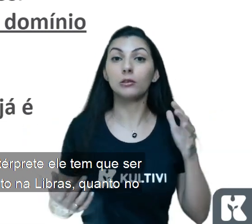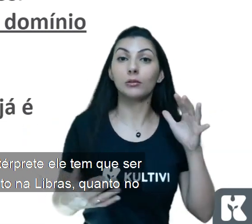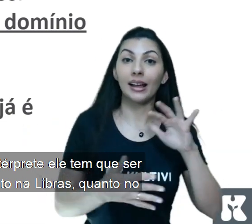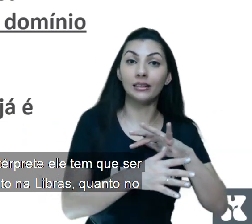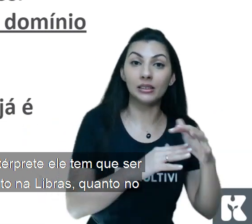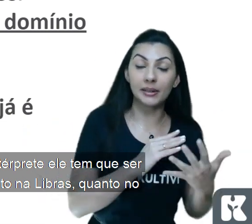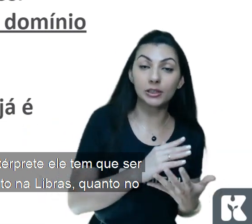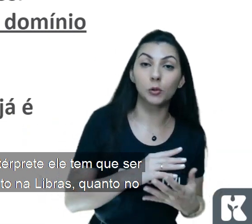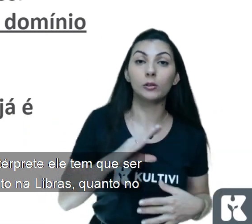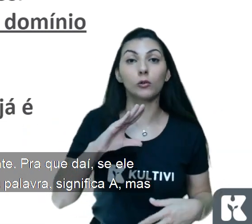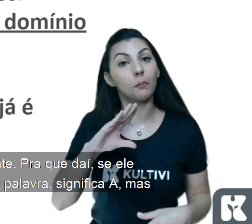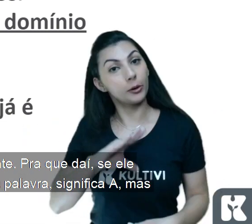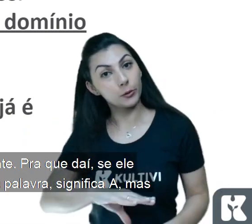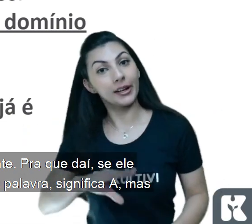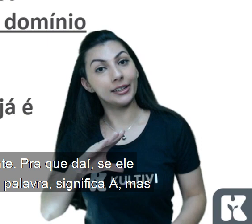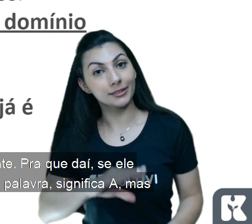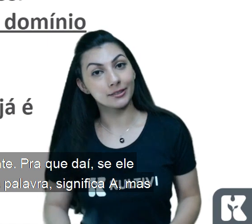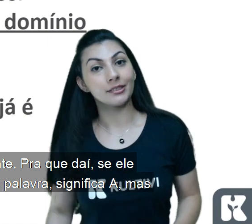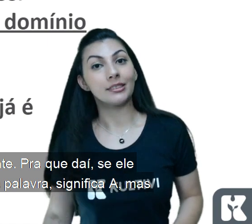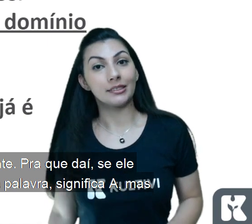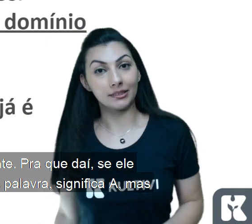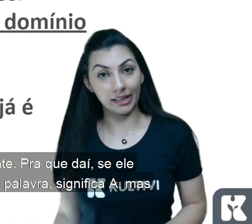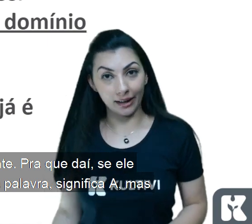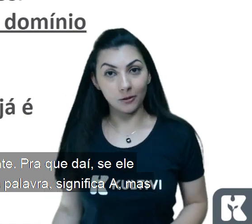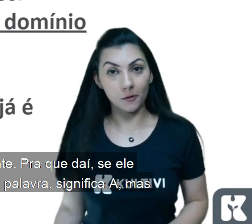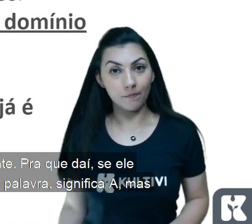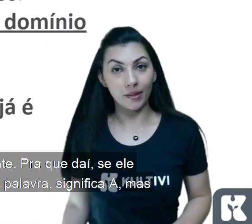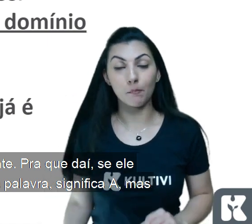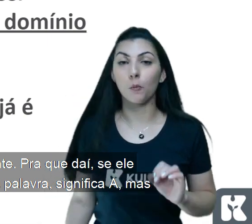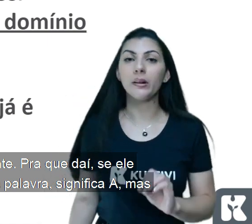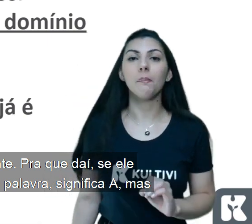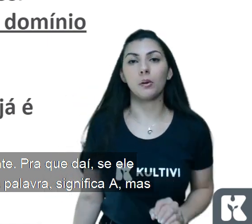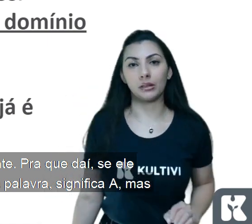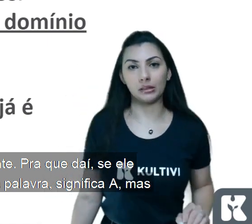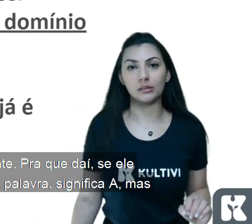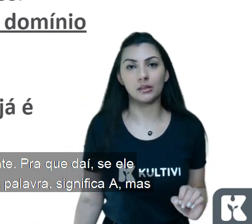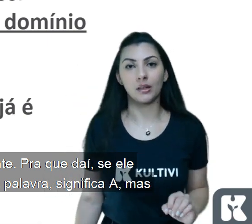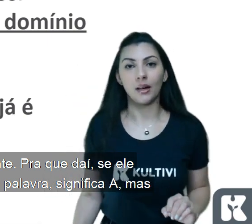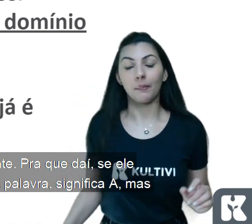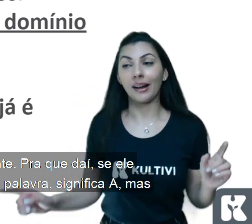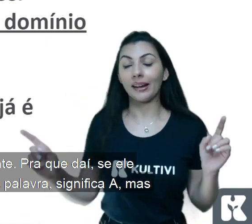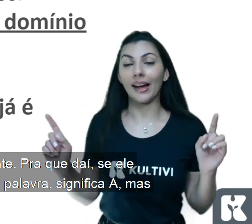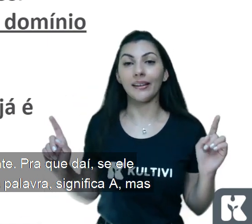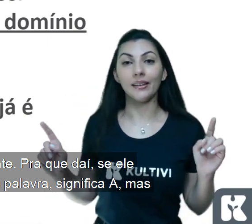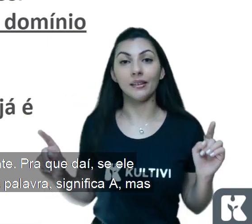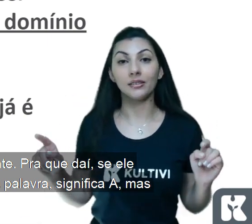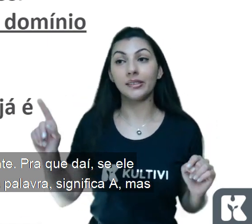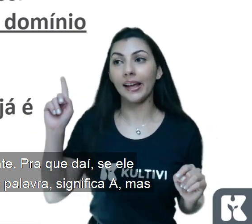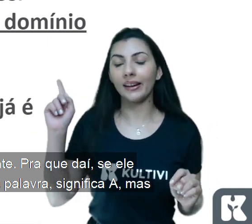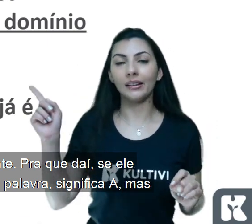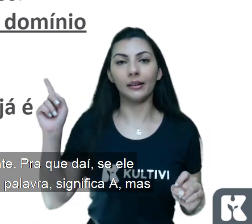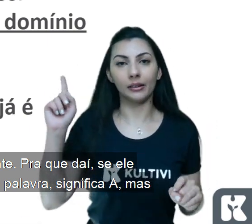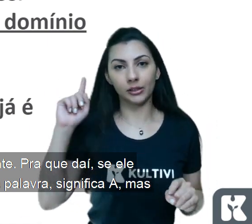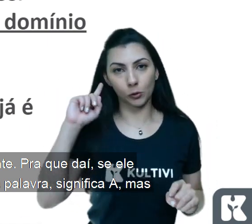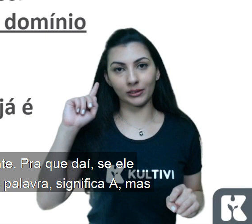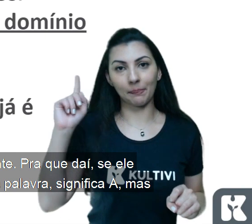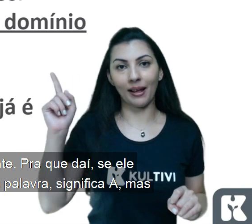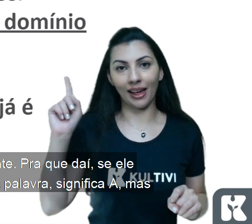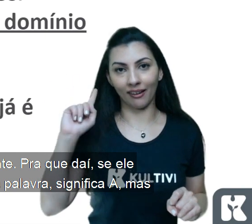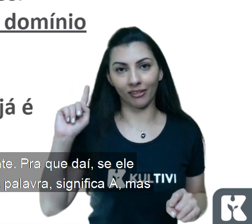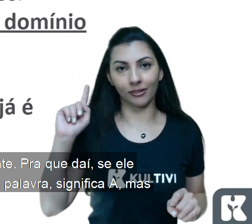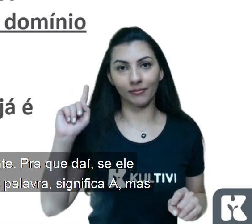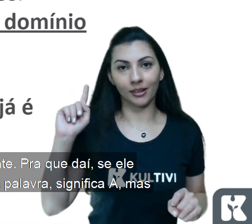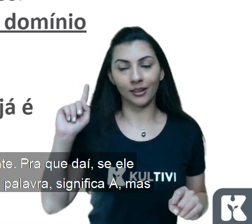fluente tanto na Libras quanto no português, certo? Muito importante. Para que daí, se ele escuta